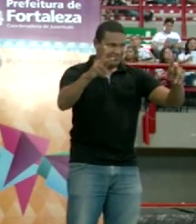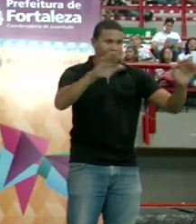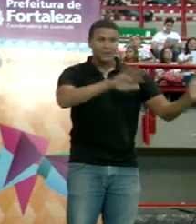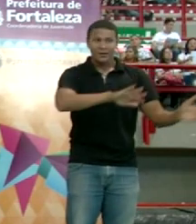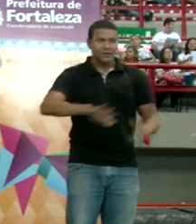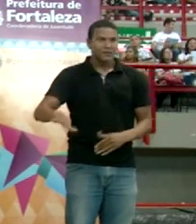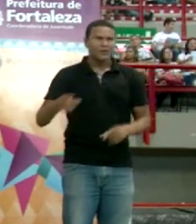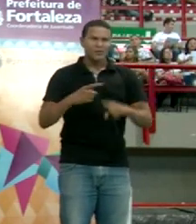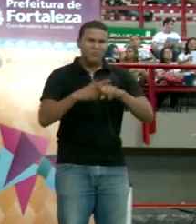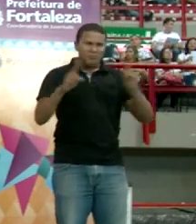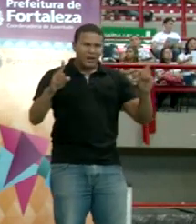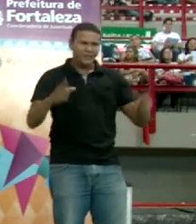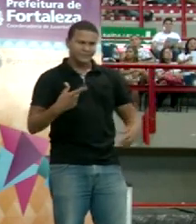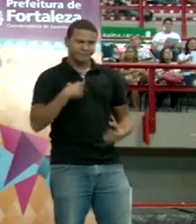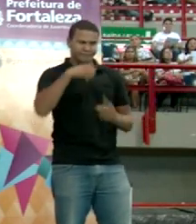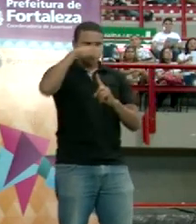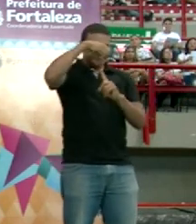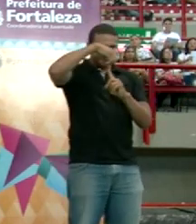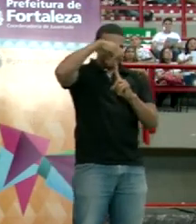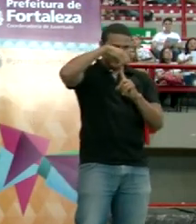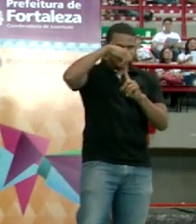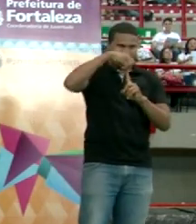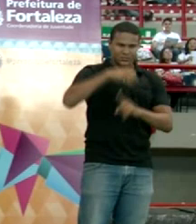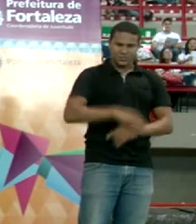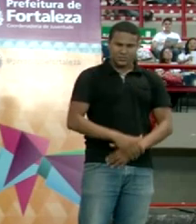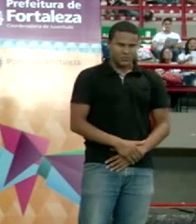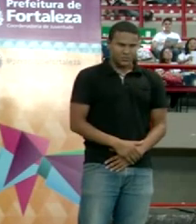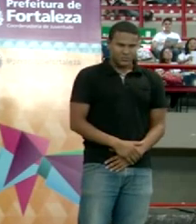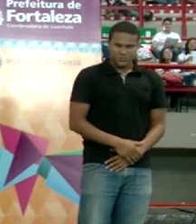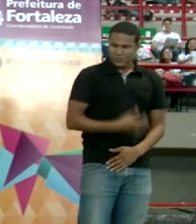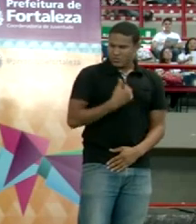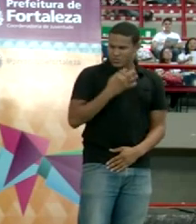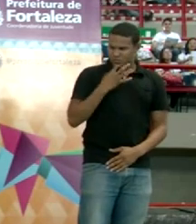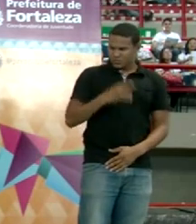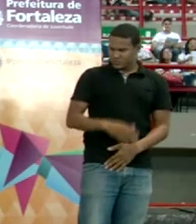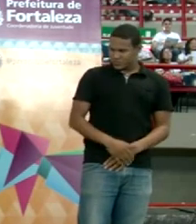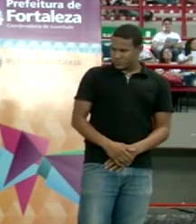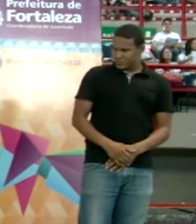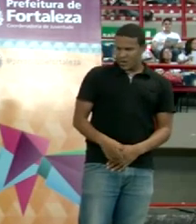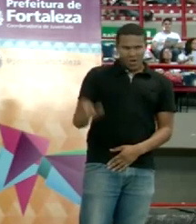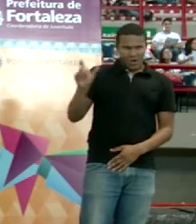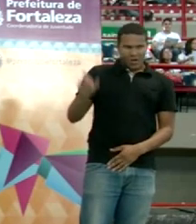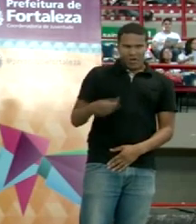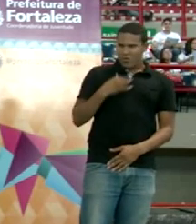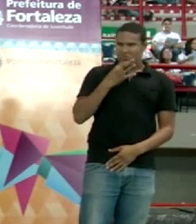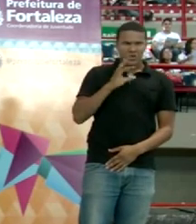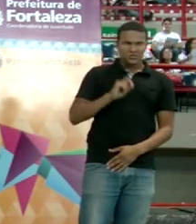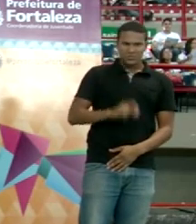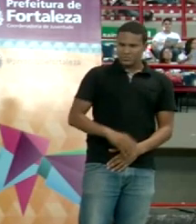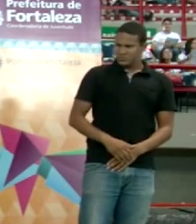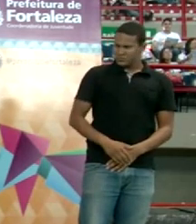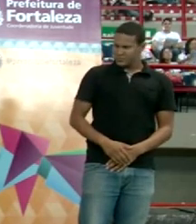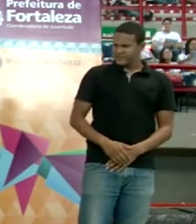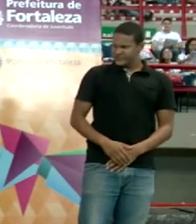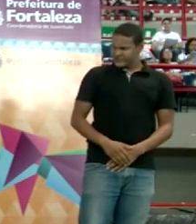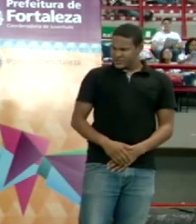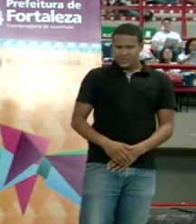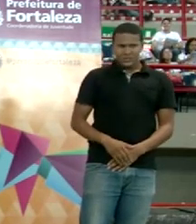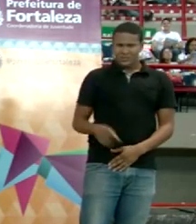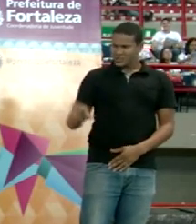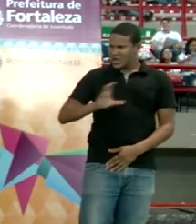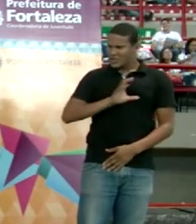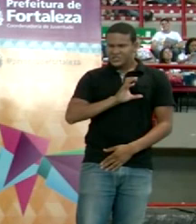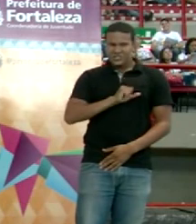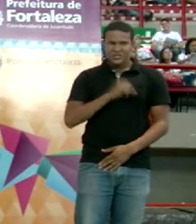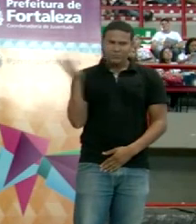Agora, você está na parada de ônibus, não conhece a pessoa que está ao lado, olhou, vem cá, eu te amo, tapa na cara.